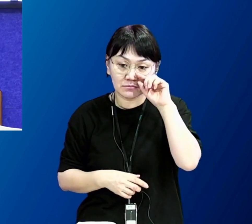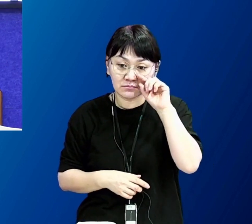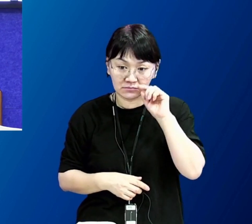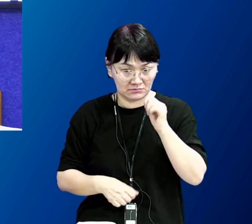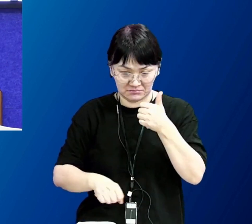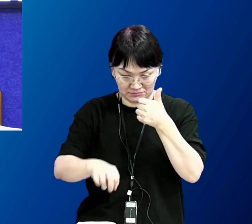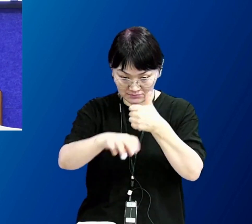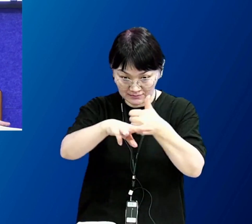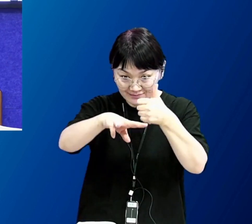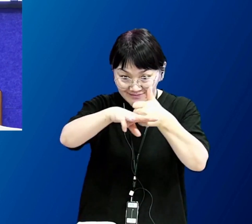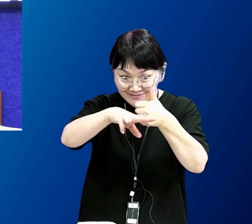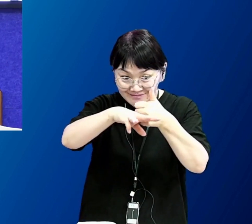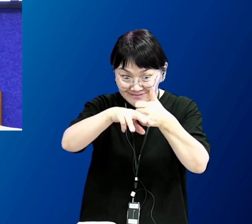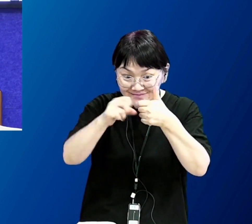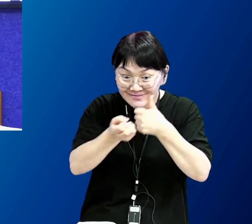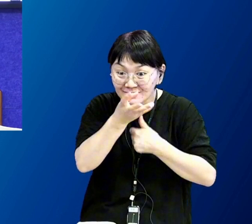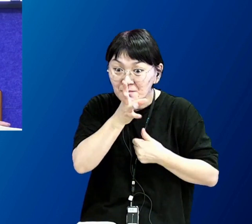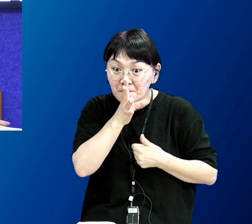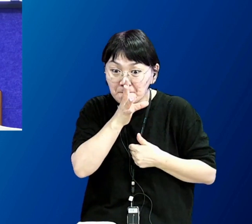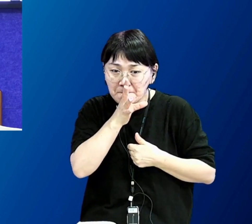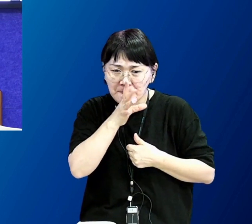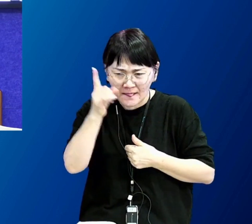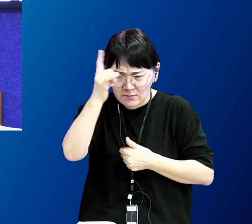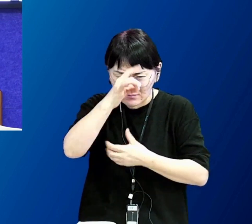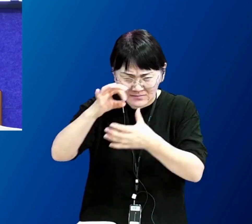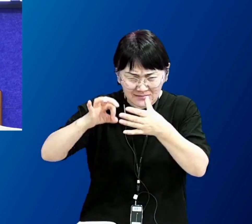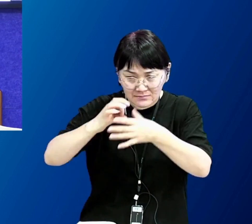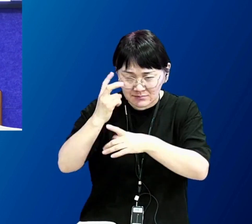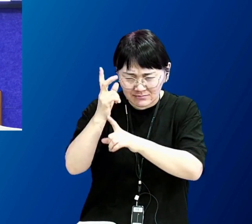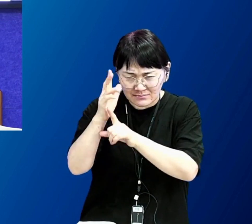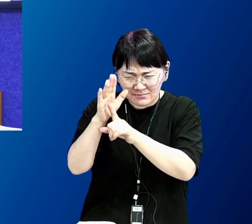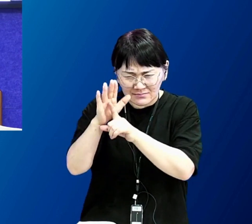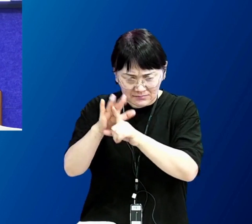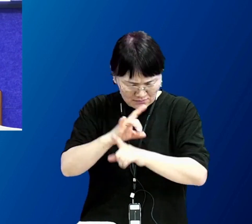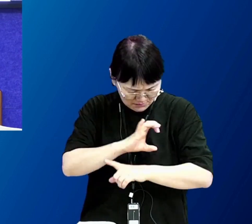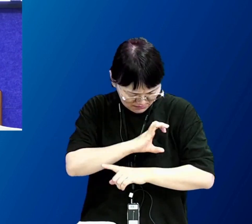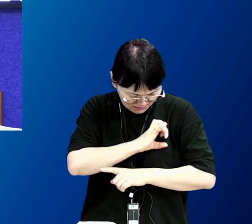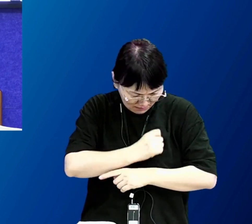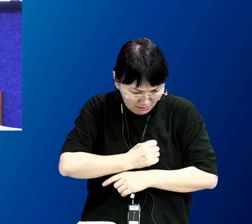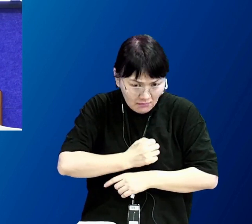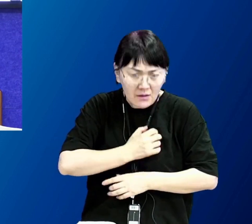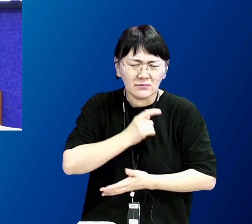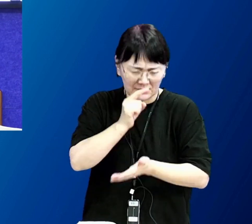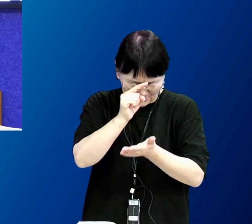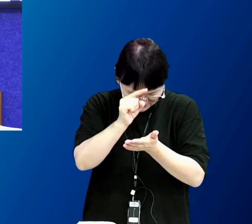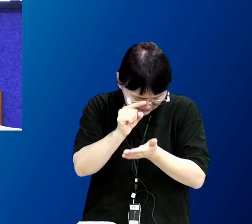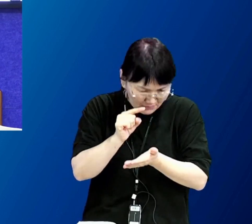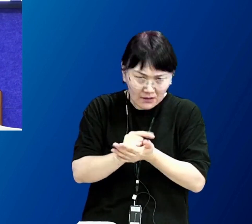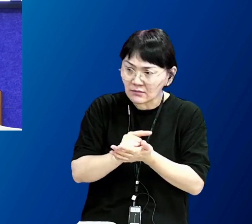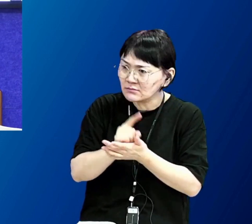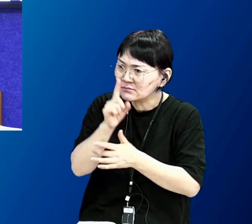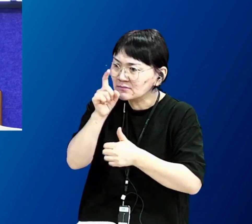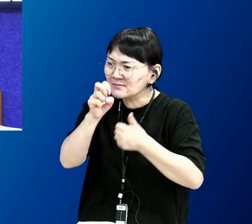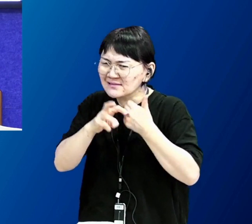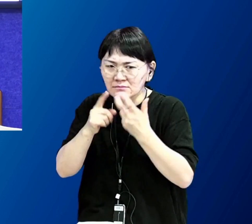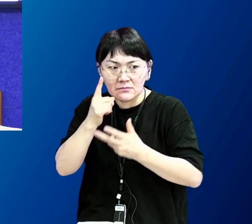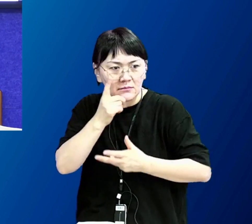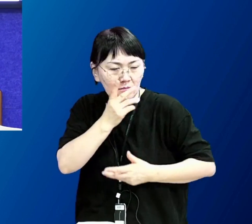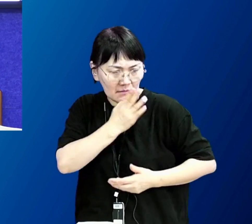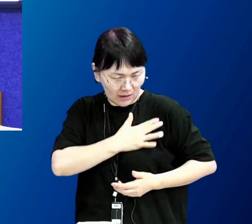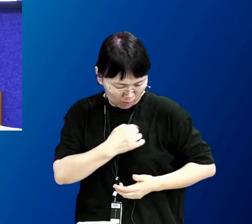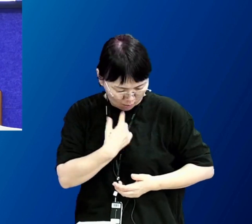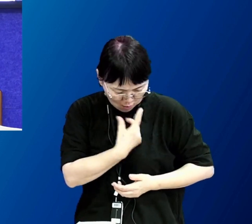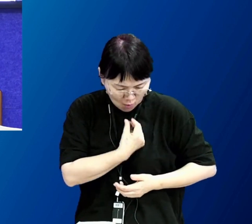Сайн мэдээг тараахын тулд байж тээ. Тэдний сүнсийг хайрсан тийм хайр гарцаагүй байх ёстой аа. За